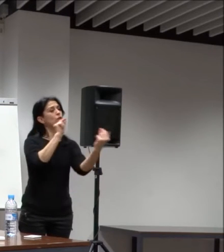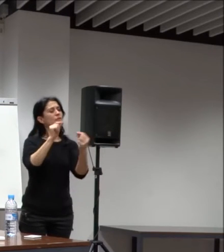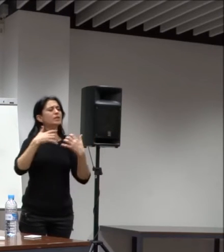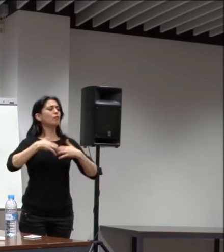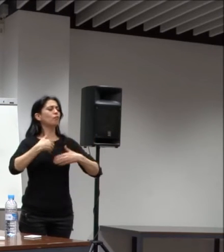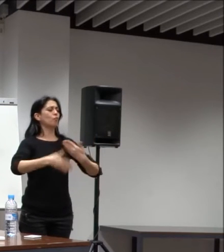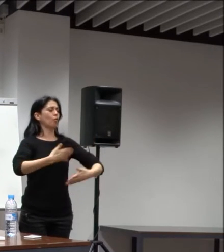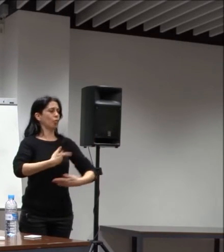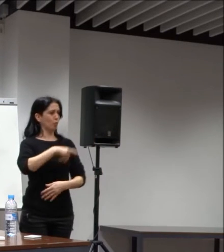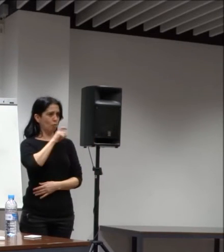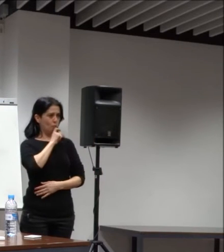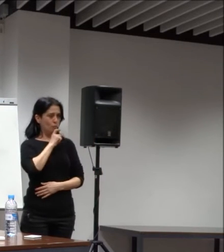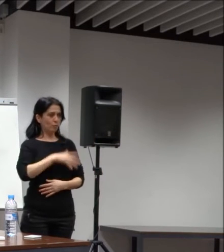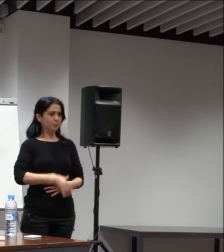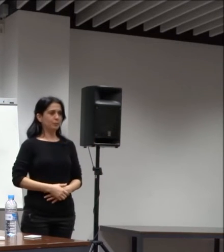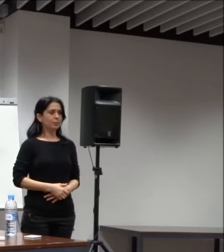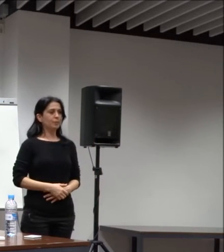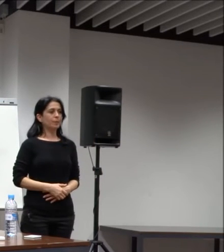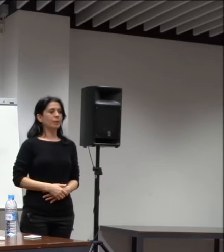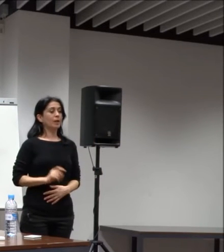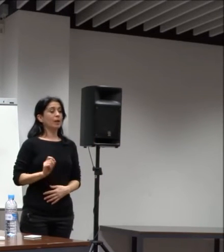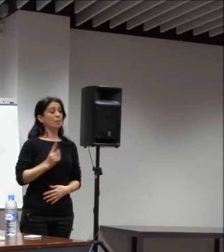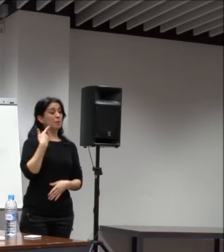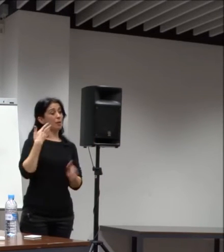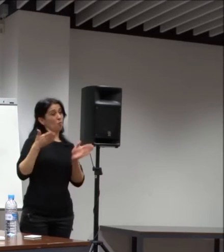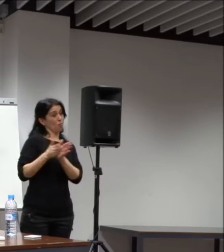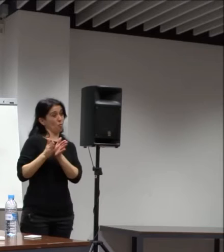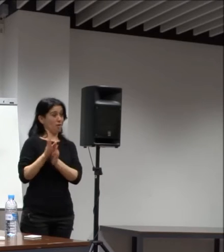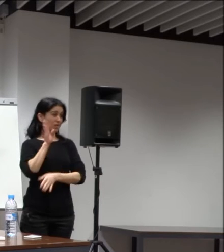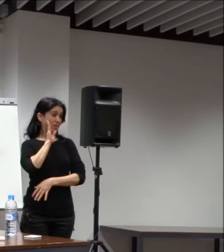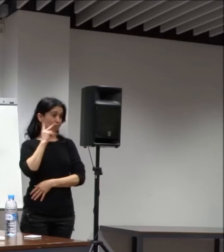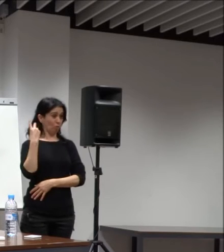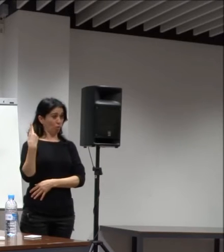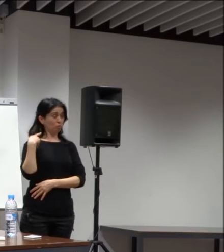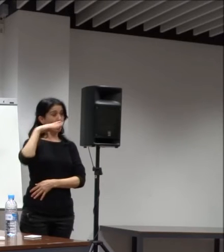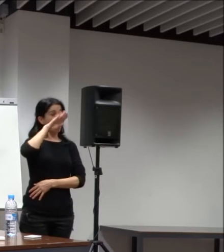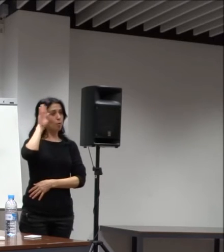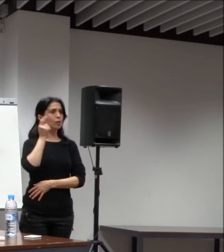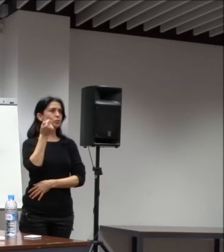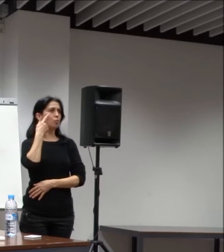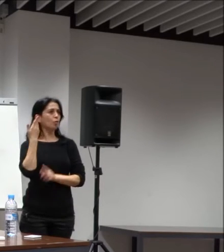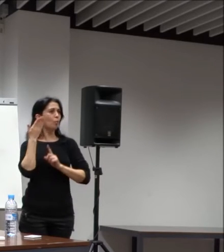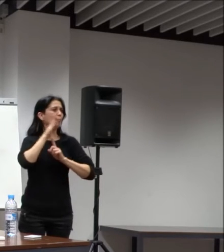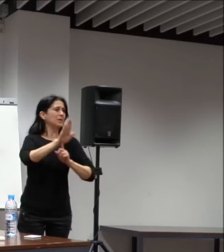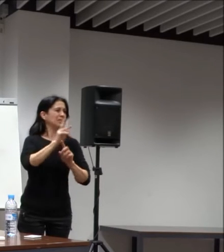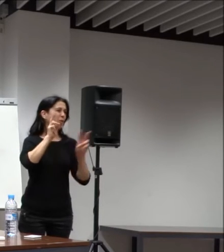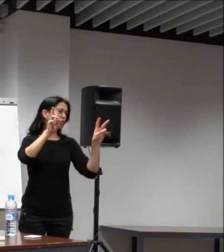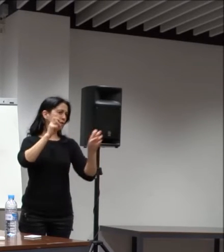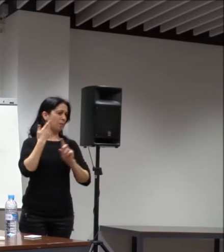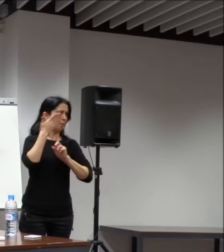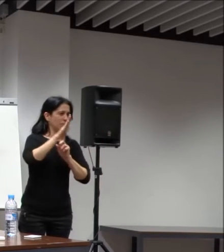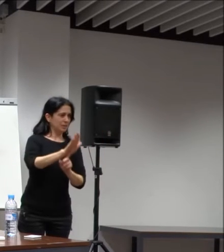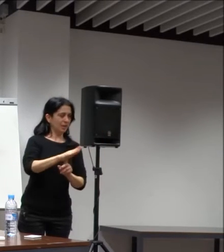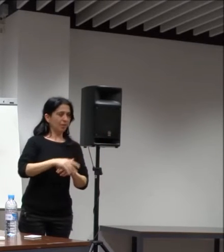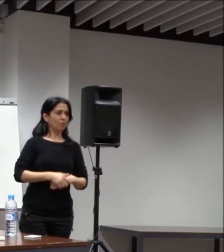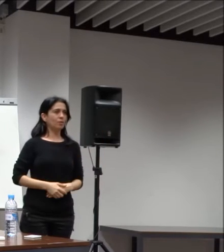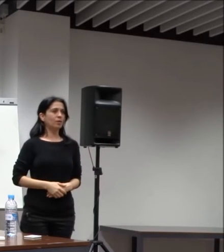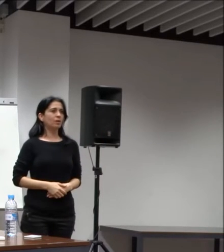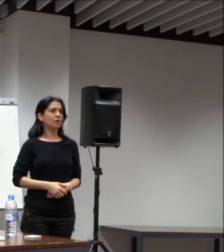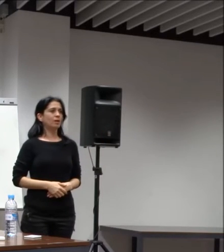manera. Primero nuestros compañeros abogados van a hacer una presentación de la cuestión, donde darán respuesta a las